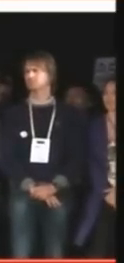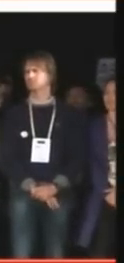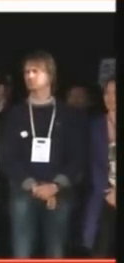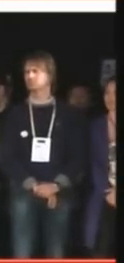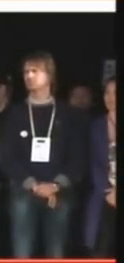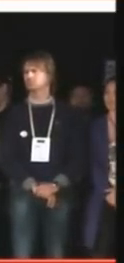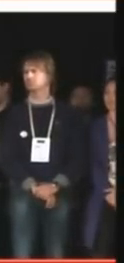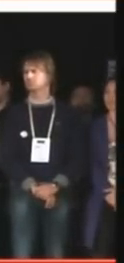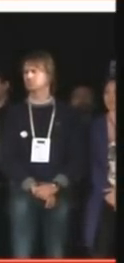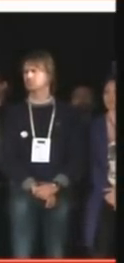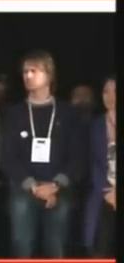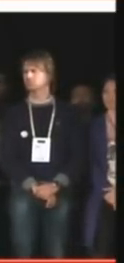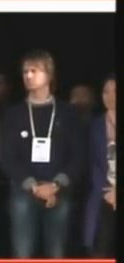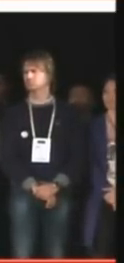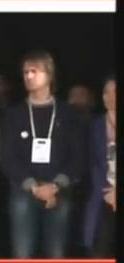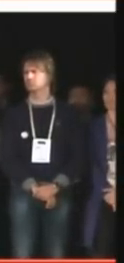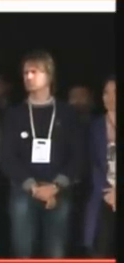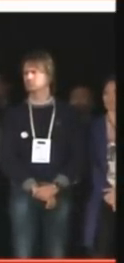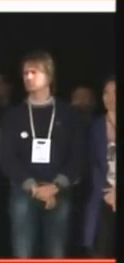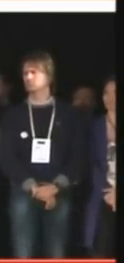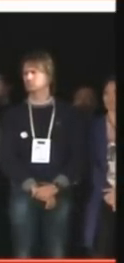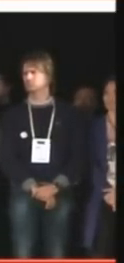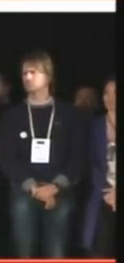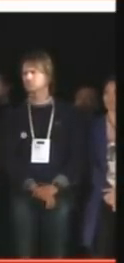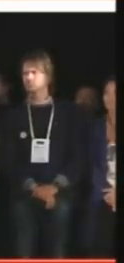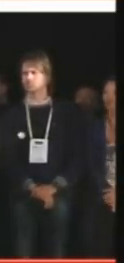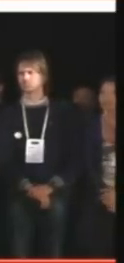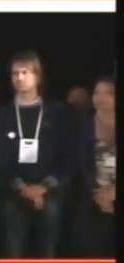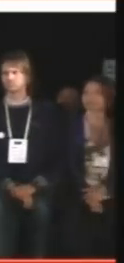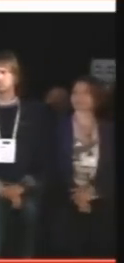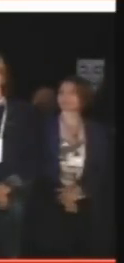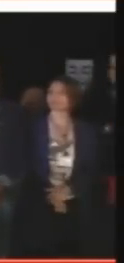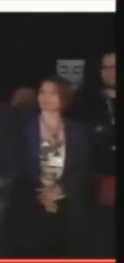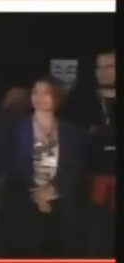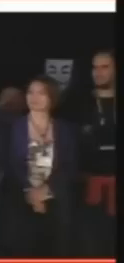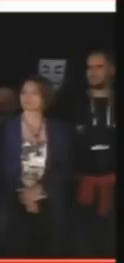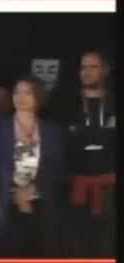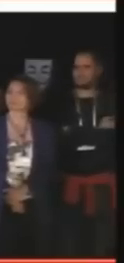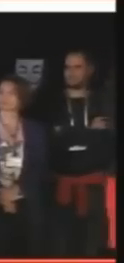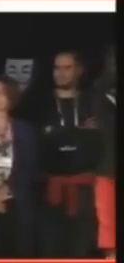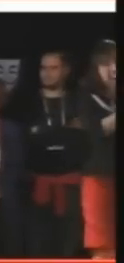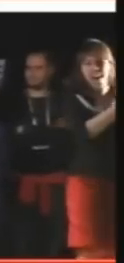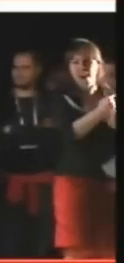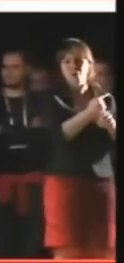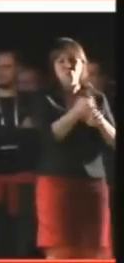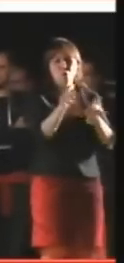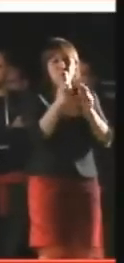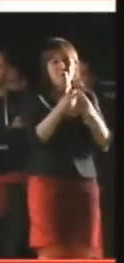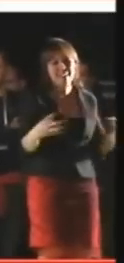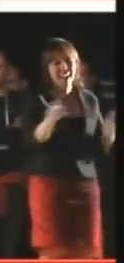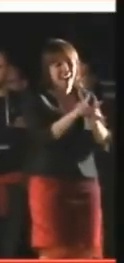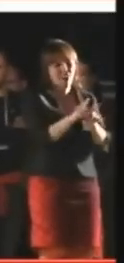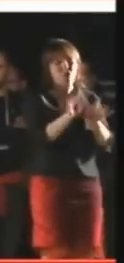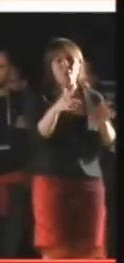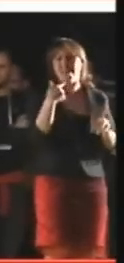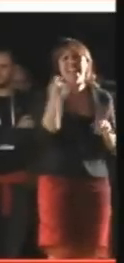la Lombardia, che era bellissimo. Arriva qua un cinese, gli fai assaggiare un formaggio lombardo in un cazzo di stand in un prato.